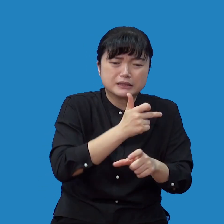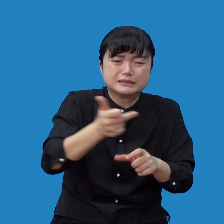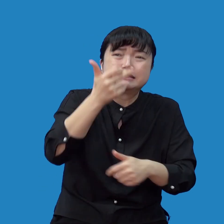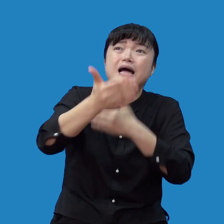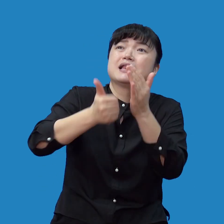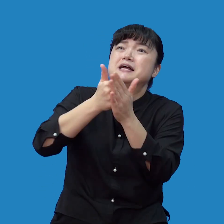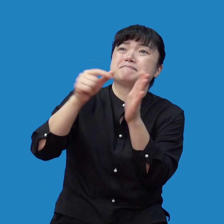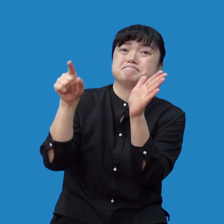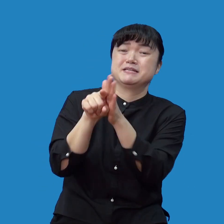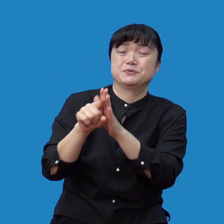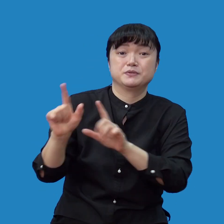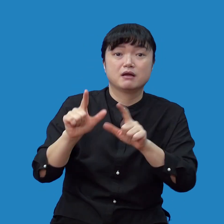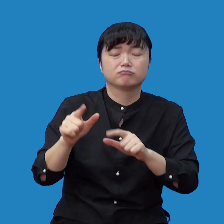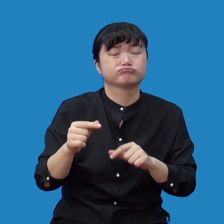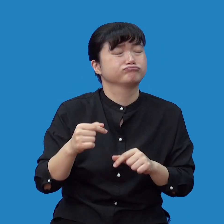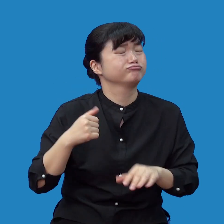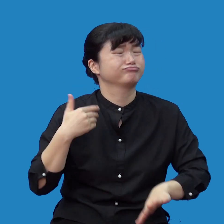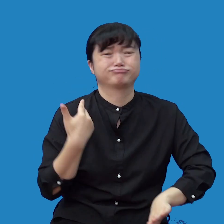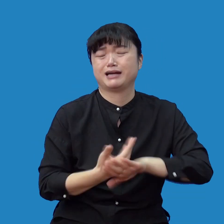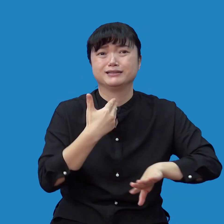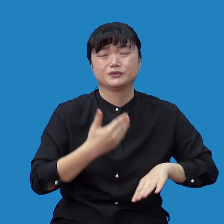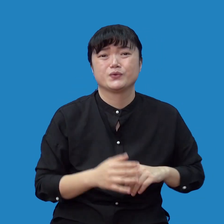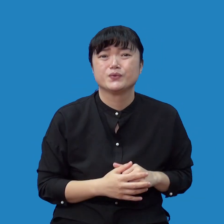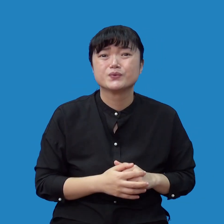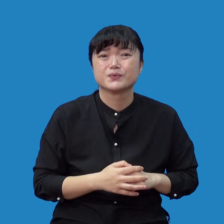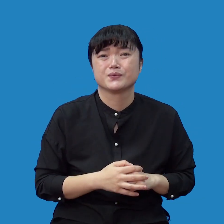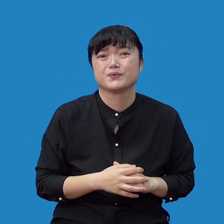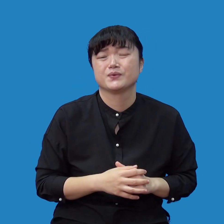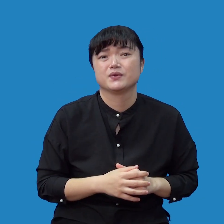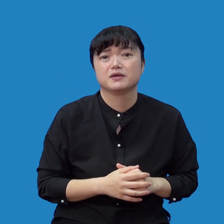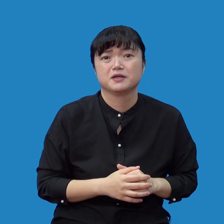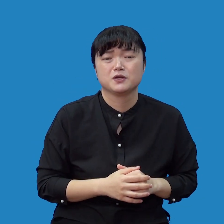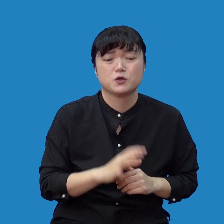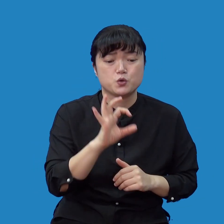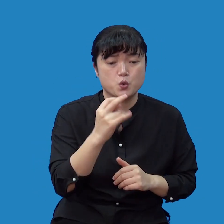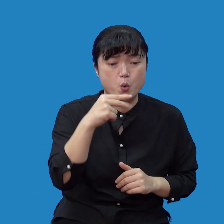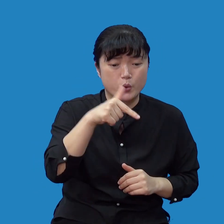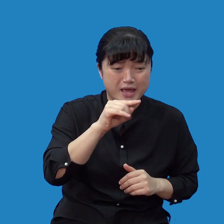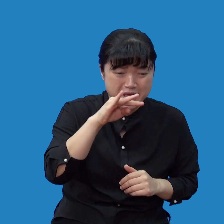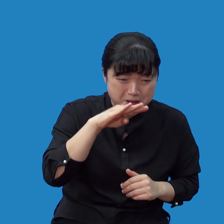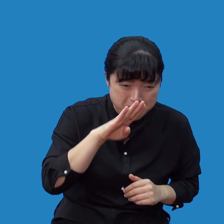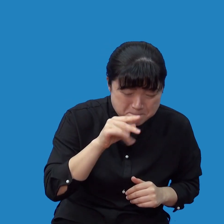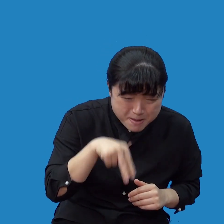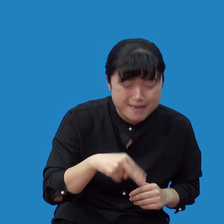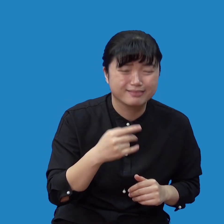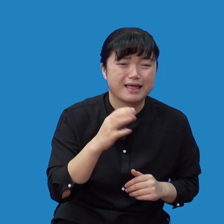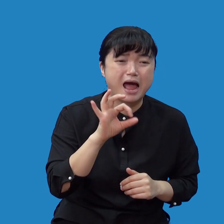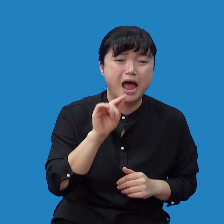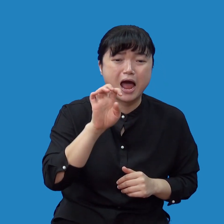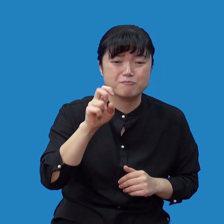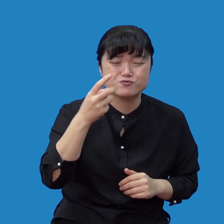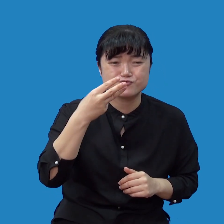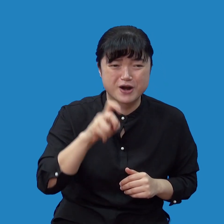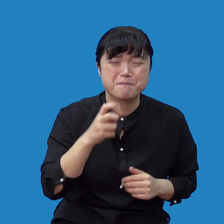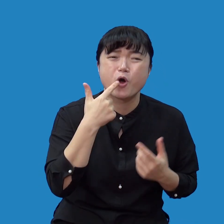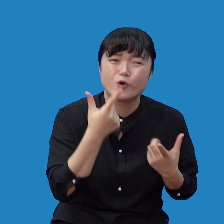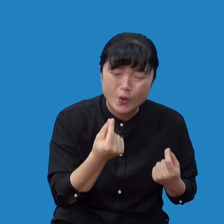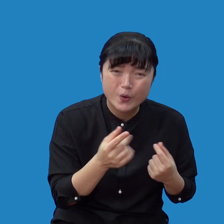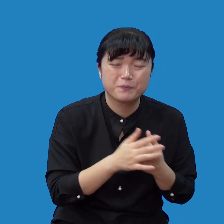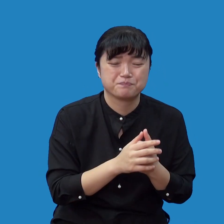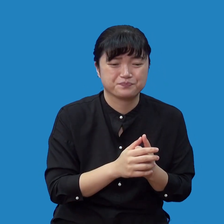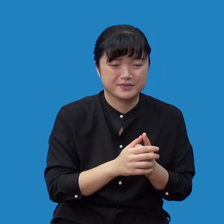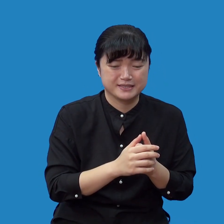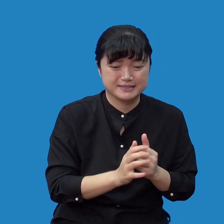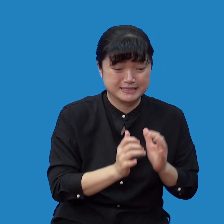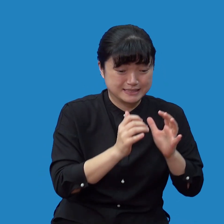그러면 이야기가 달라지는 것입니다. 요게벳과 아므람처럼 이 모세처럼 세대와 세대를 이어